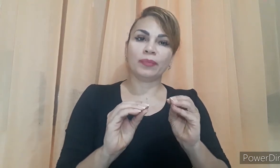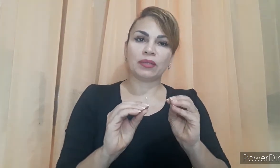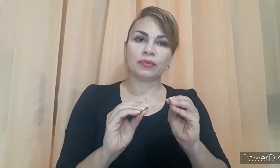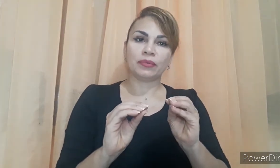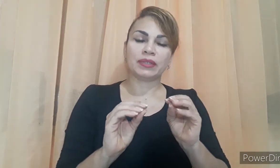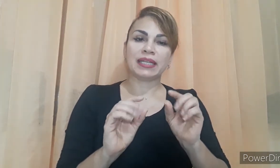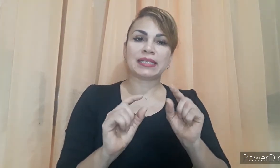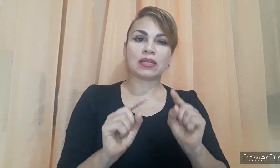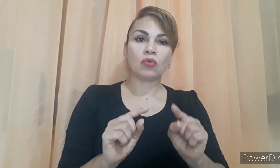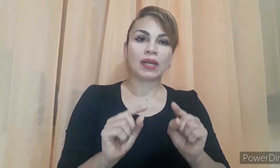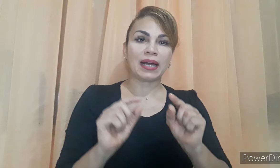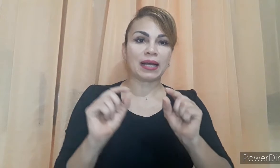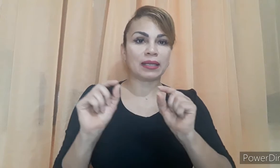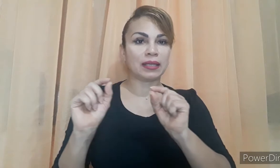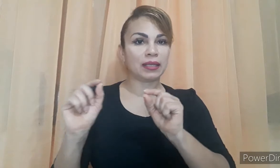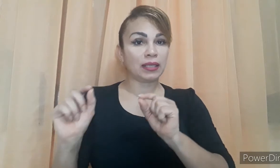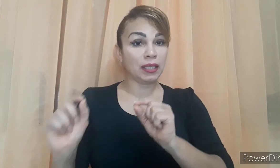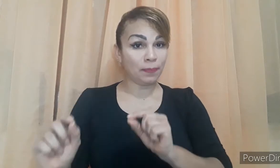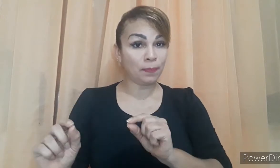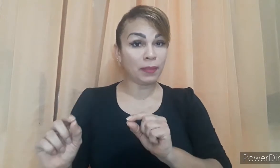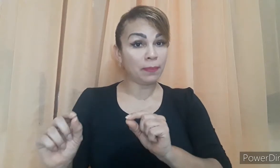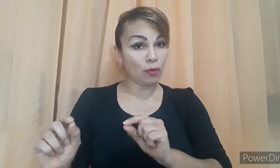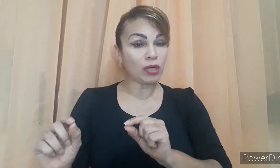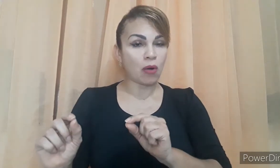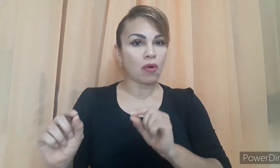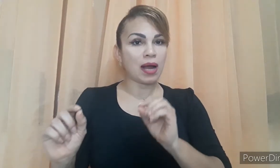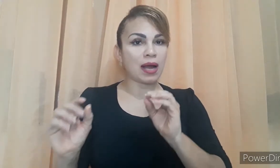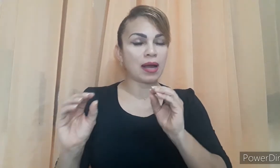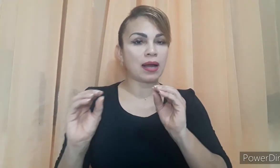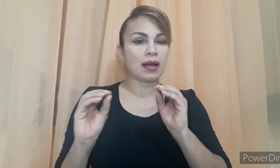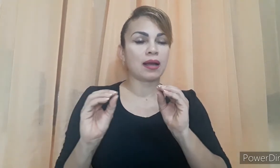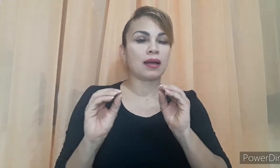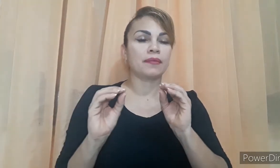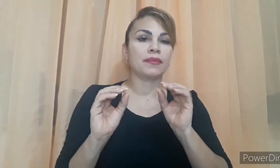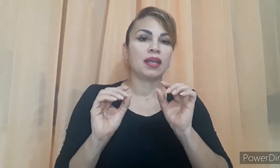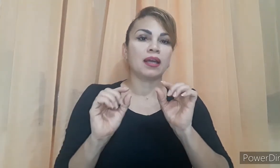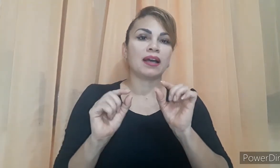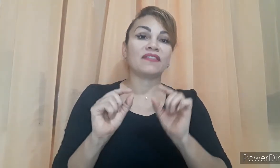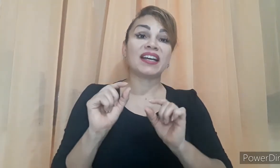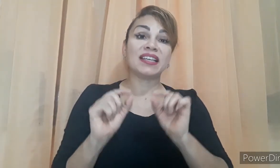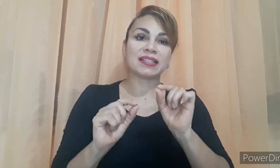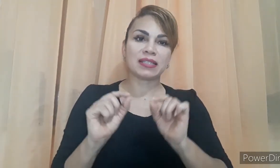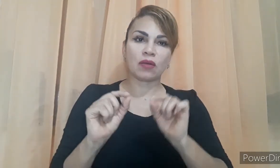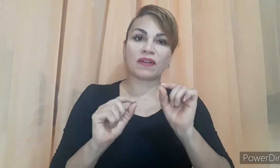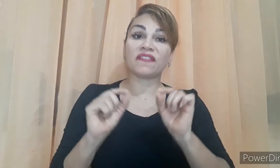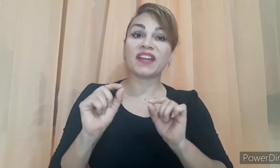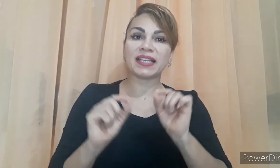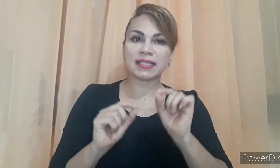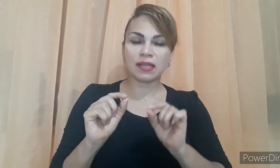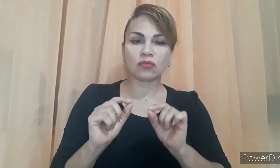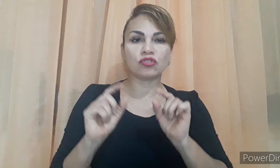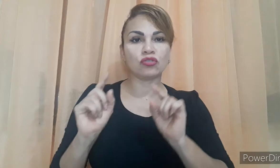número, né? Singular e plural. A variação, a flexão de